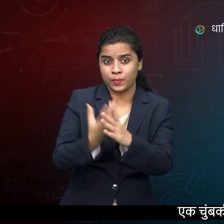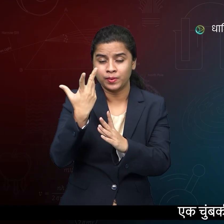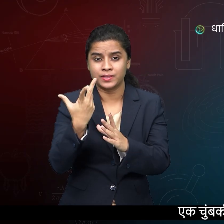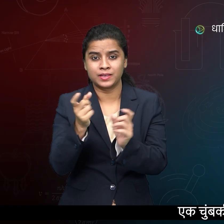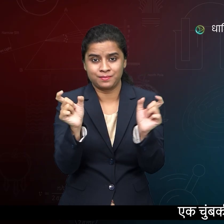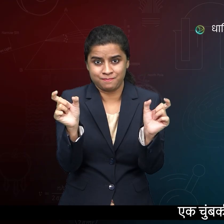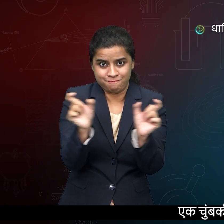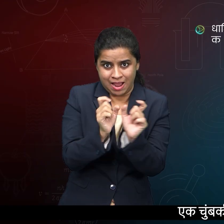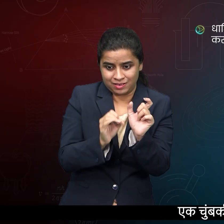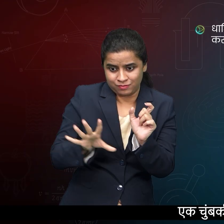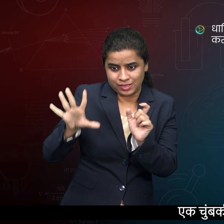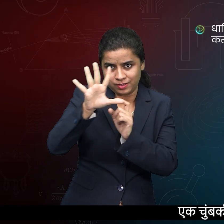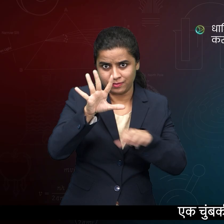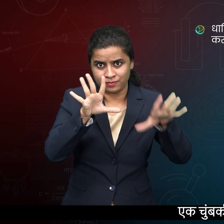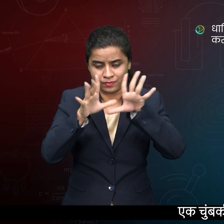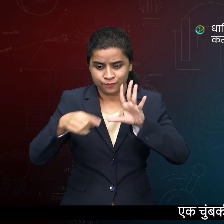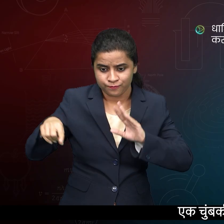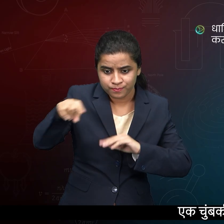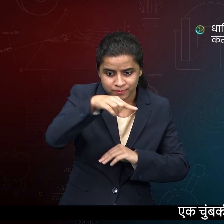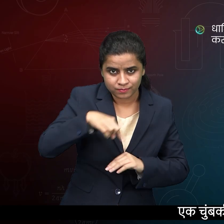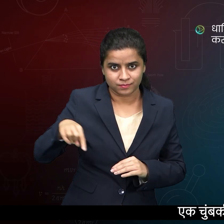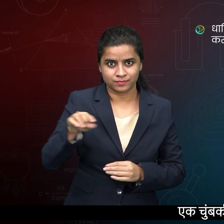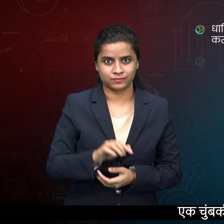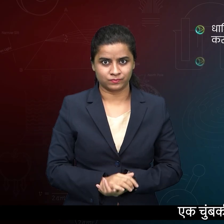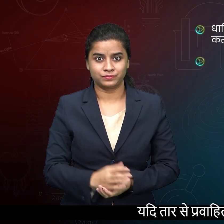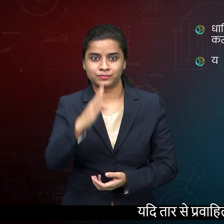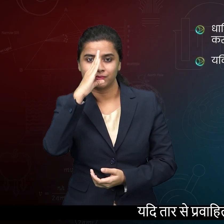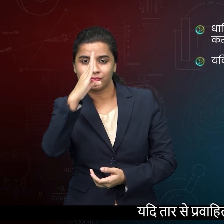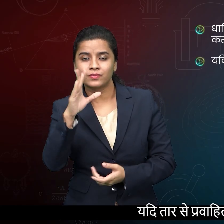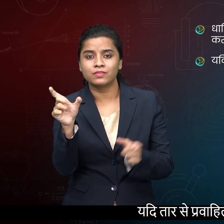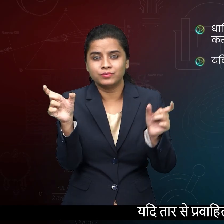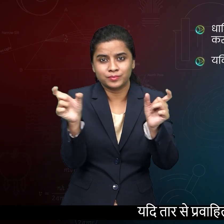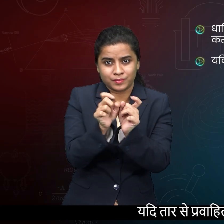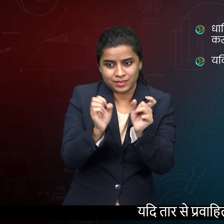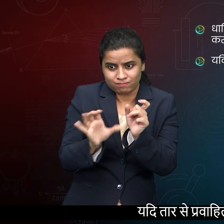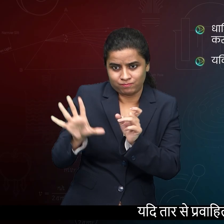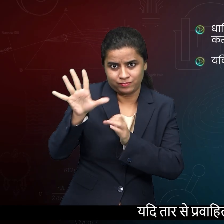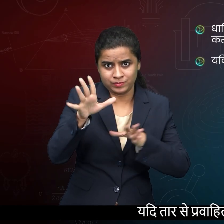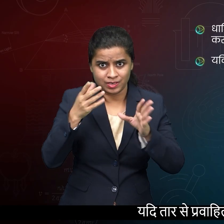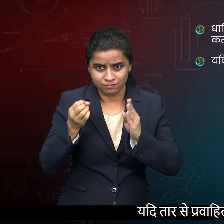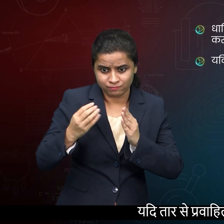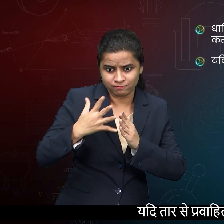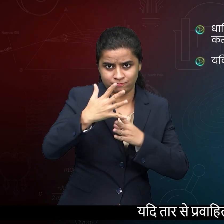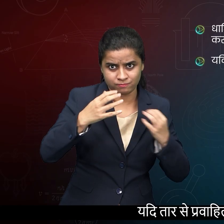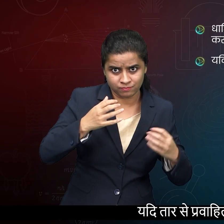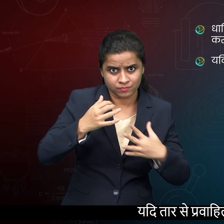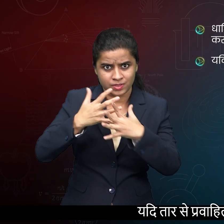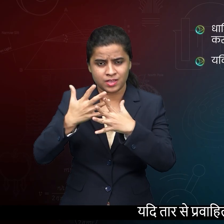क्षेत्र उत्पन्न करती है। यदि तार से प्रवाहित धारा की दिशा उल्टी